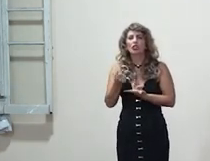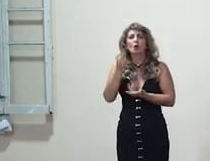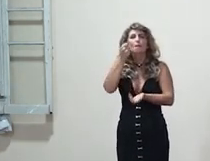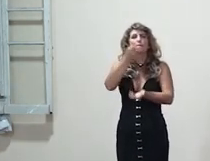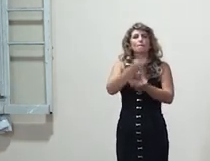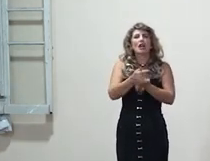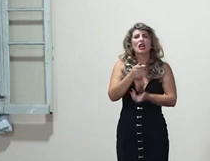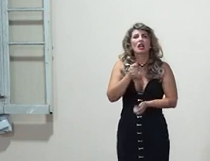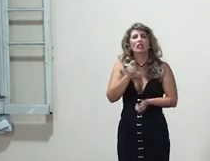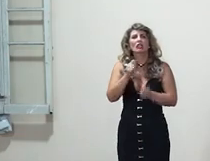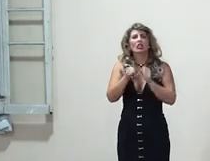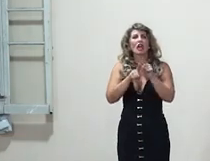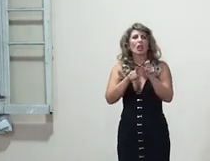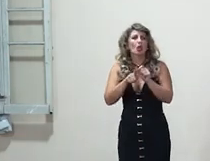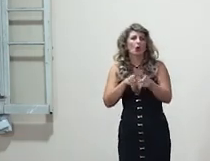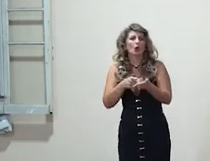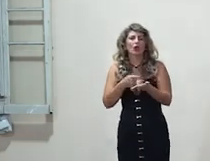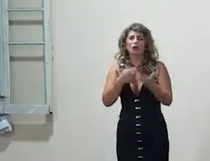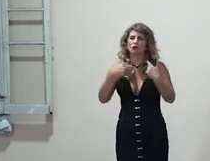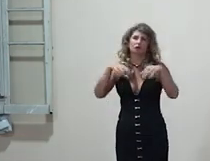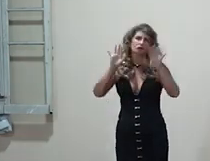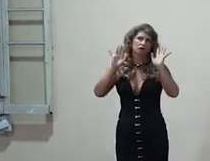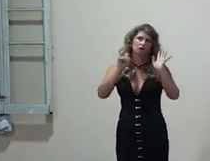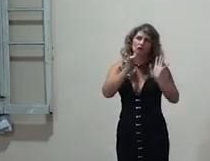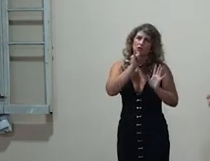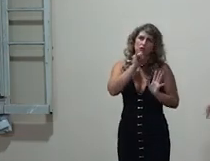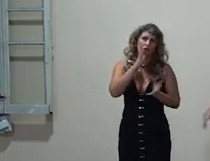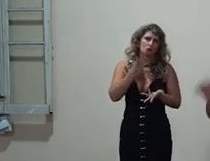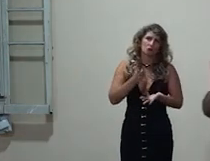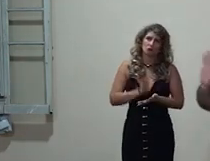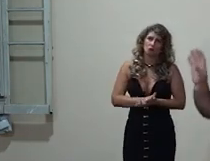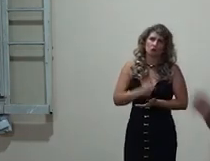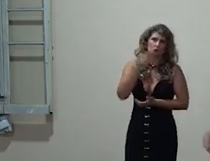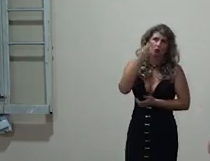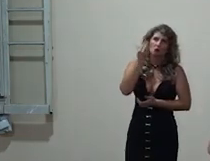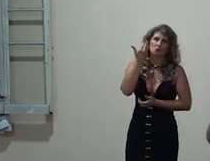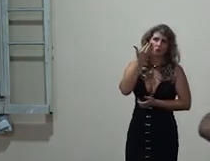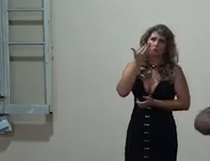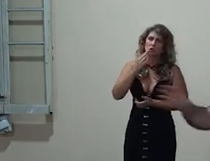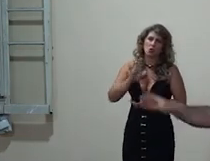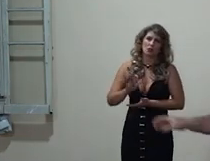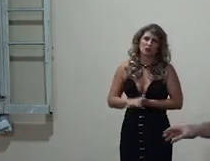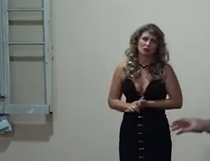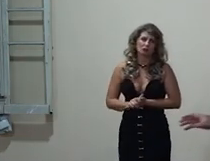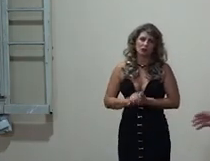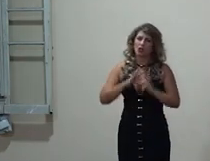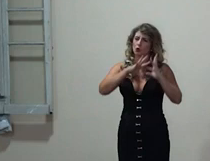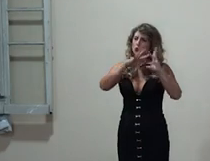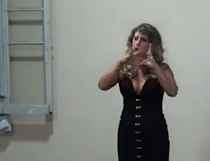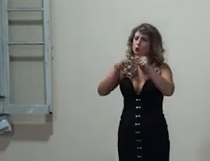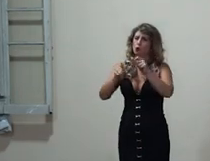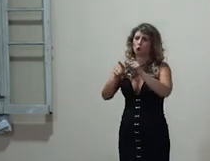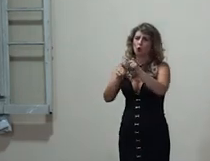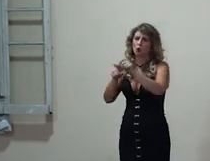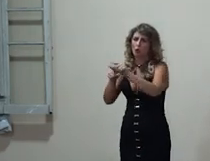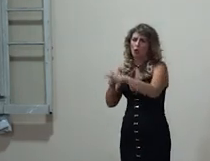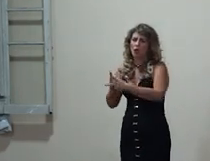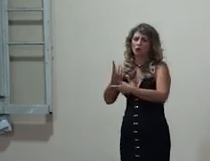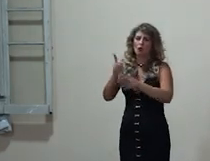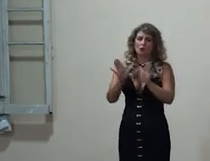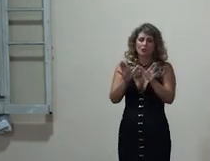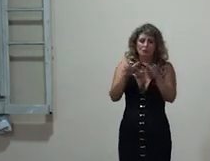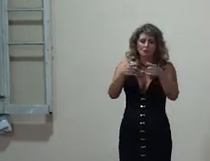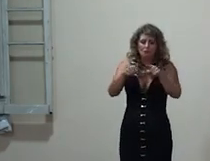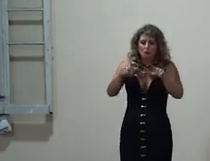alugueres? Ah, vamos dizer que fosse 3 milhões, vamos supor, porque era tudo alugado. Era uma sede